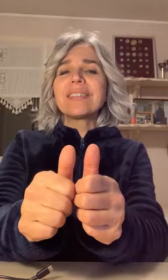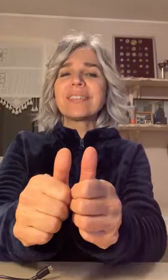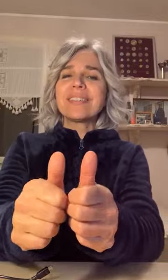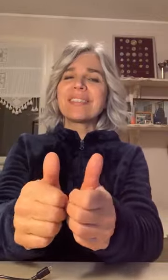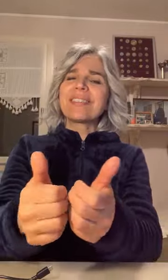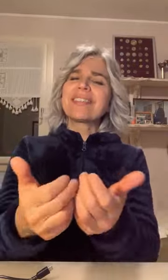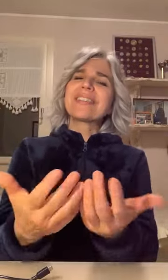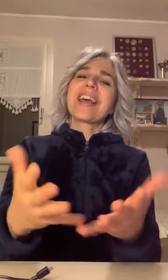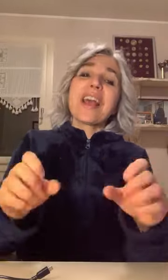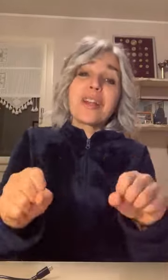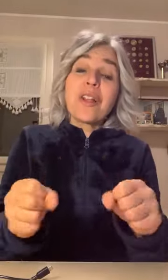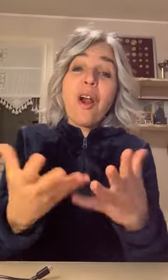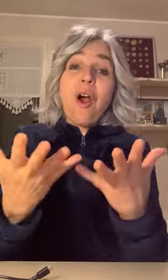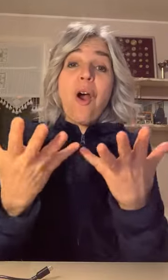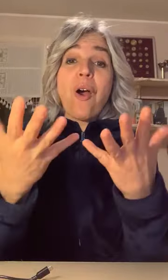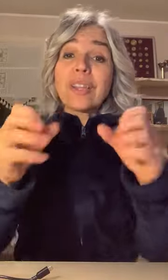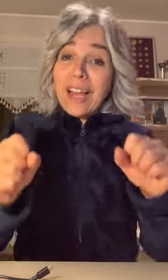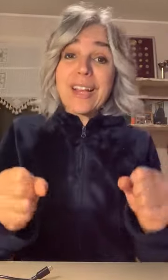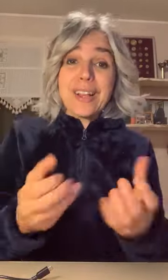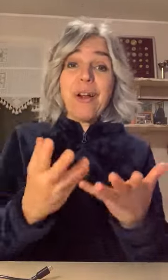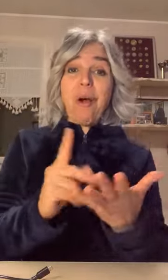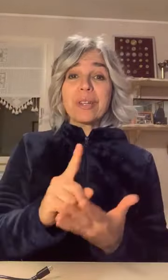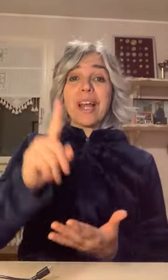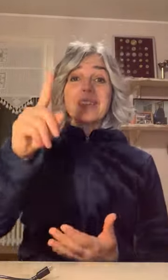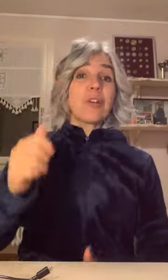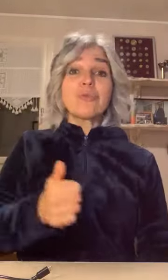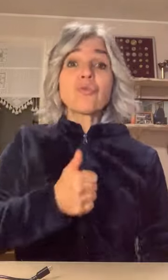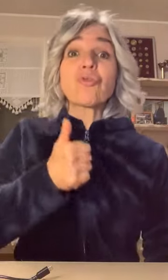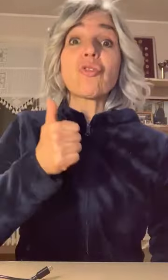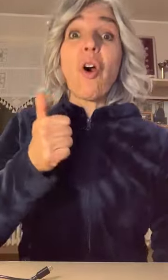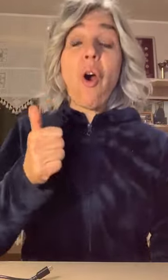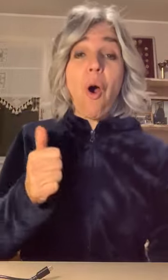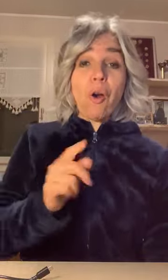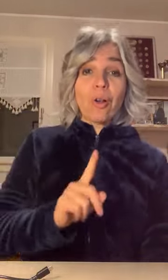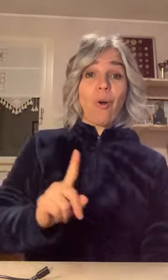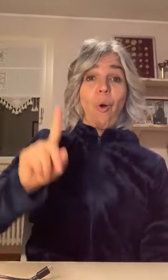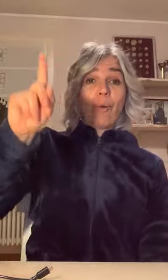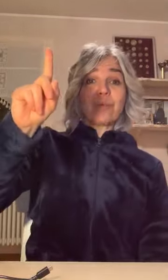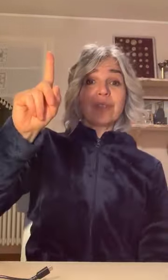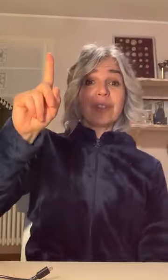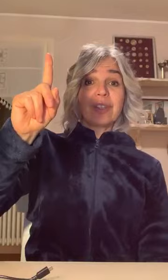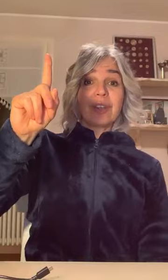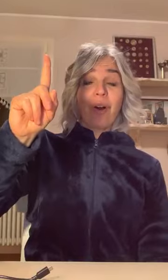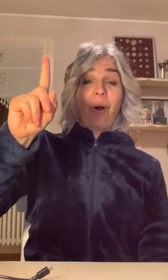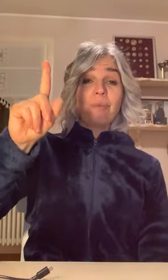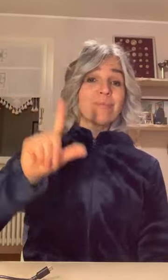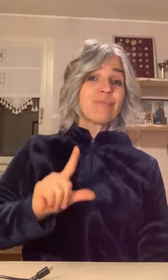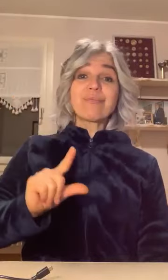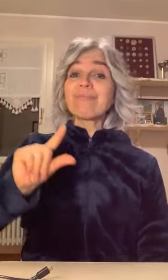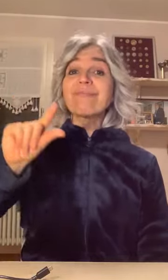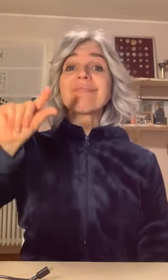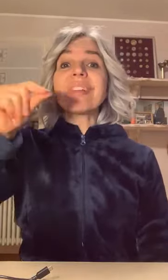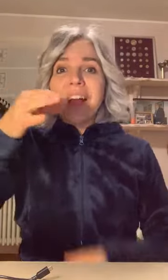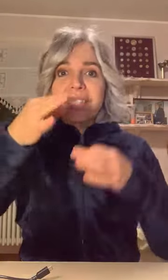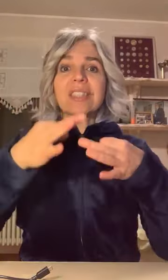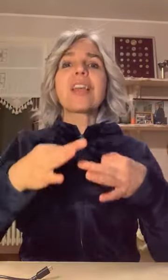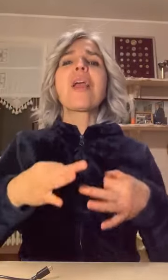Ora il testo, sono con te, siamo al sicuro, perché sei tu che guidi la